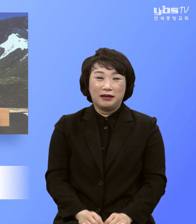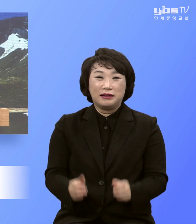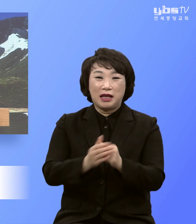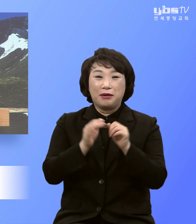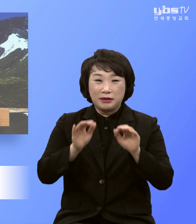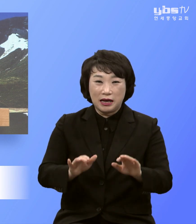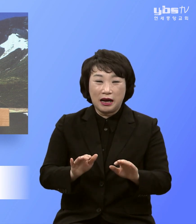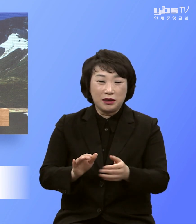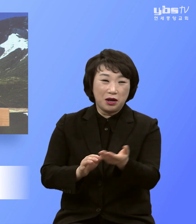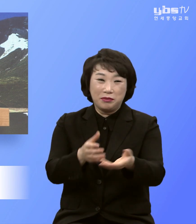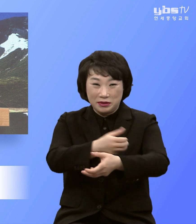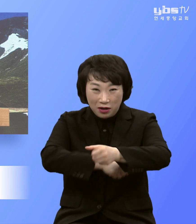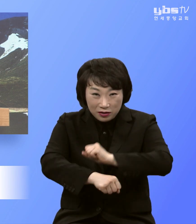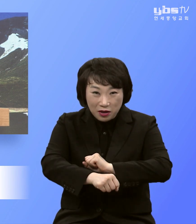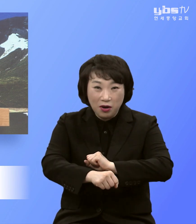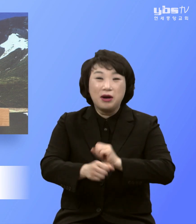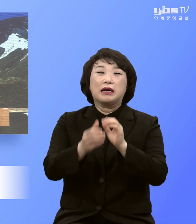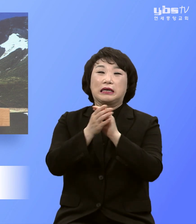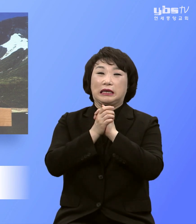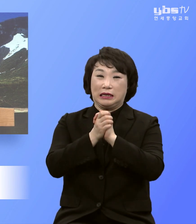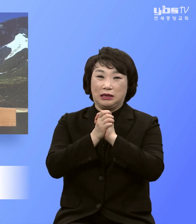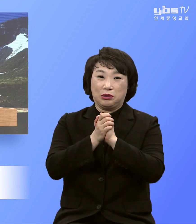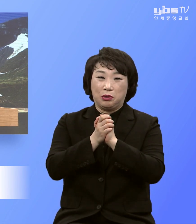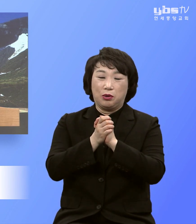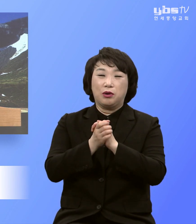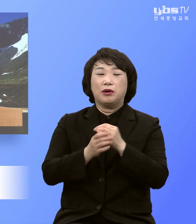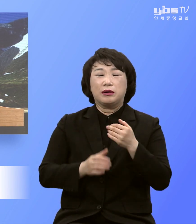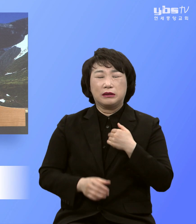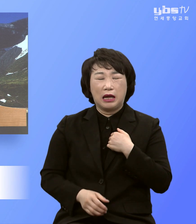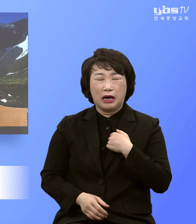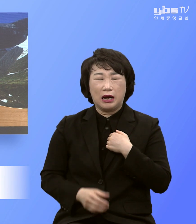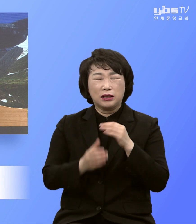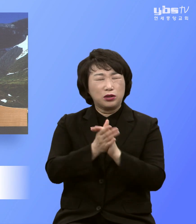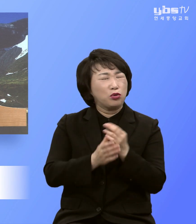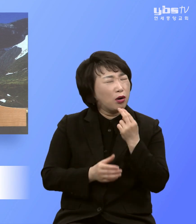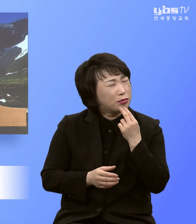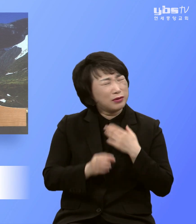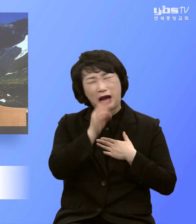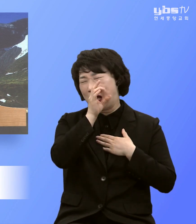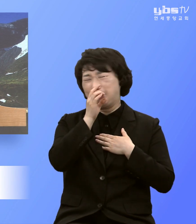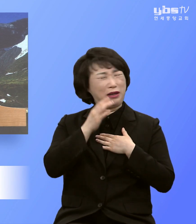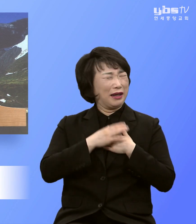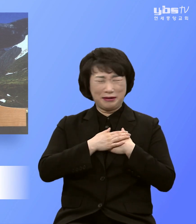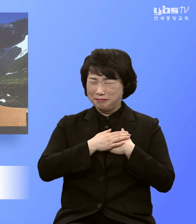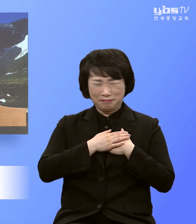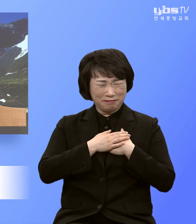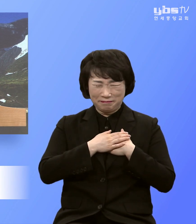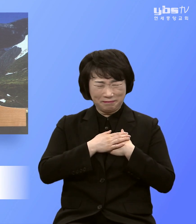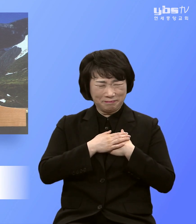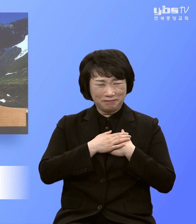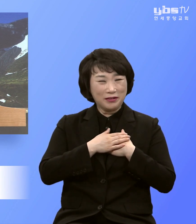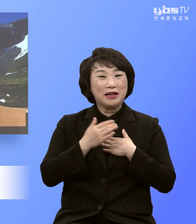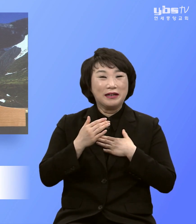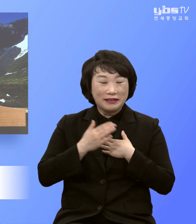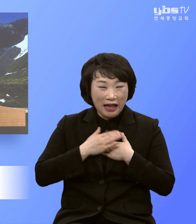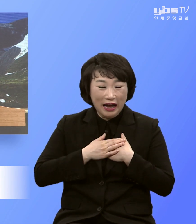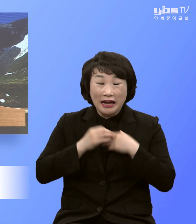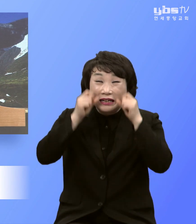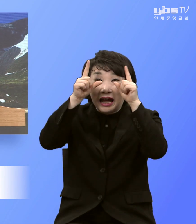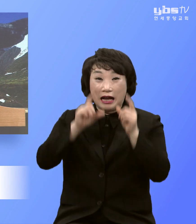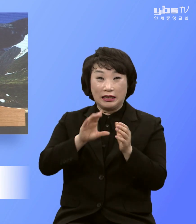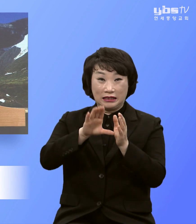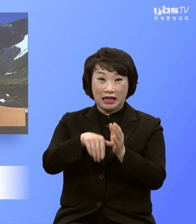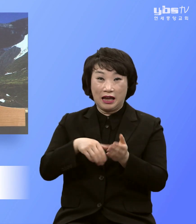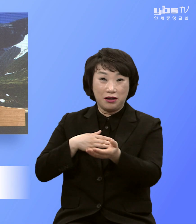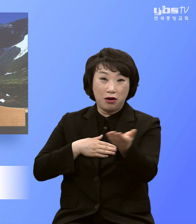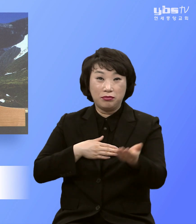그러므로 적극적인 기도는, 내가 기도하지 않으면 안 되는 사정이 내가 깨달아질